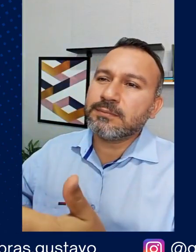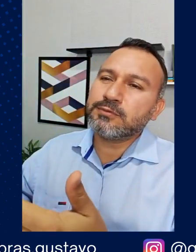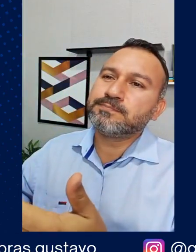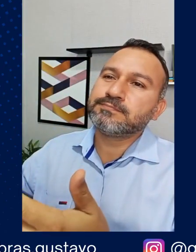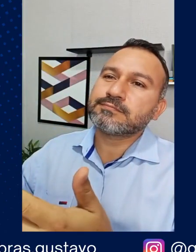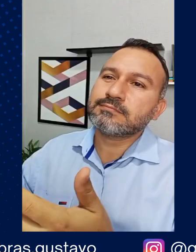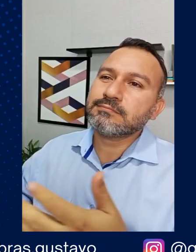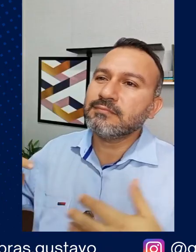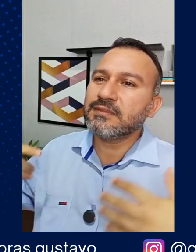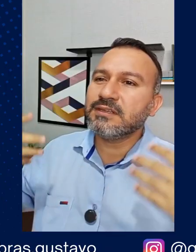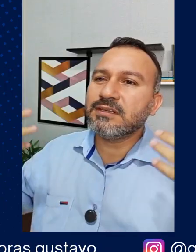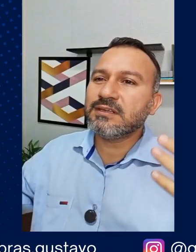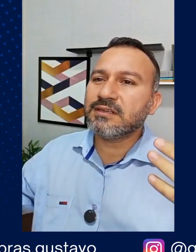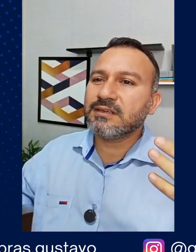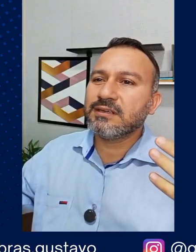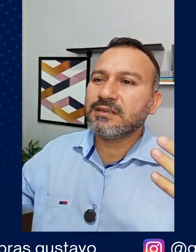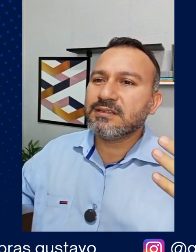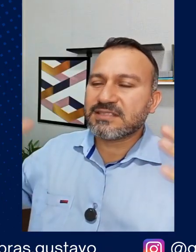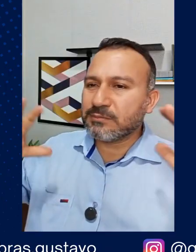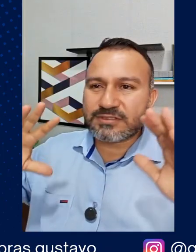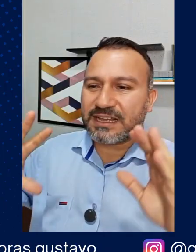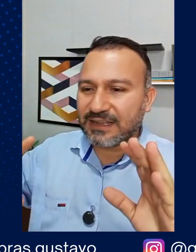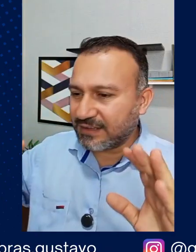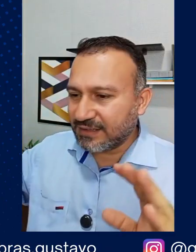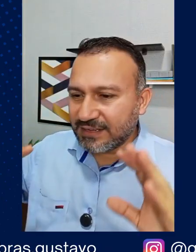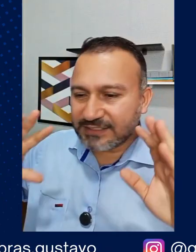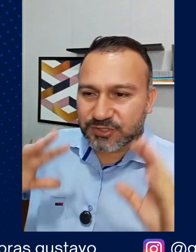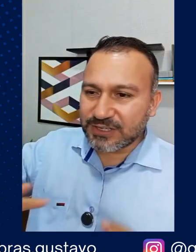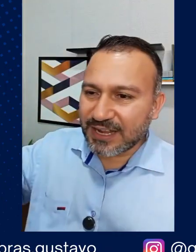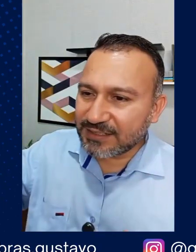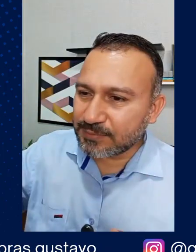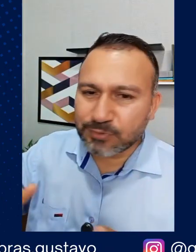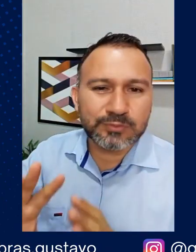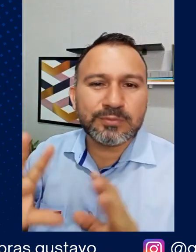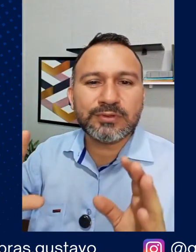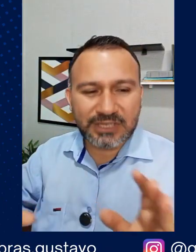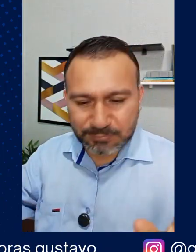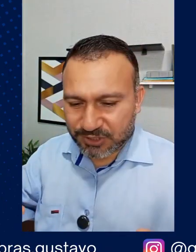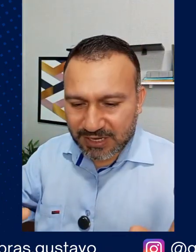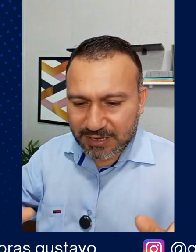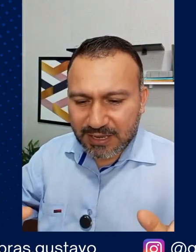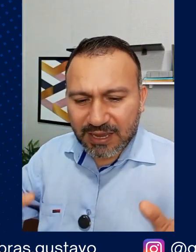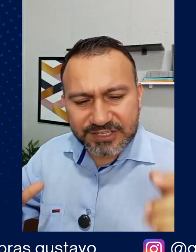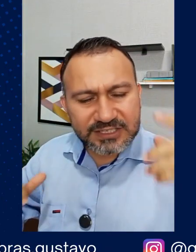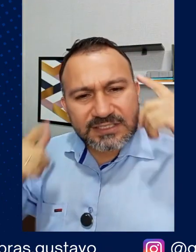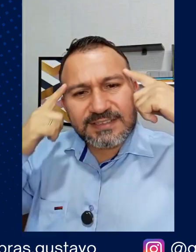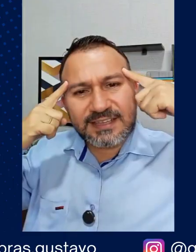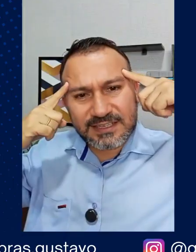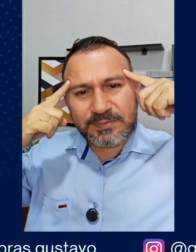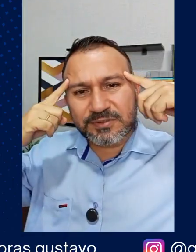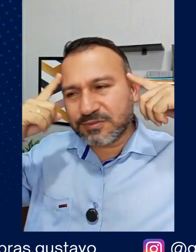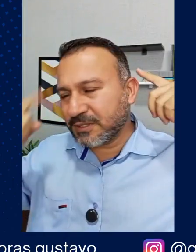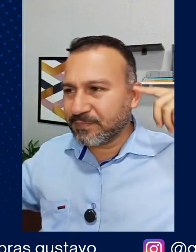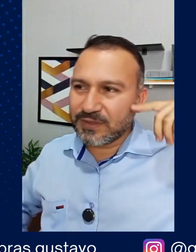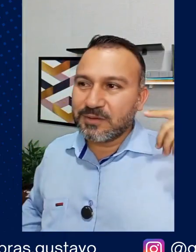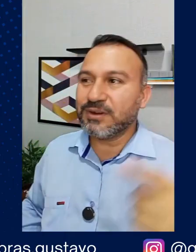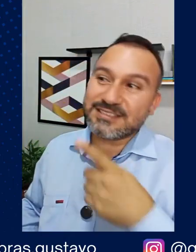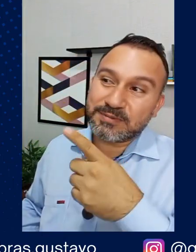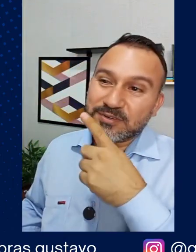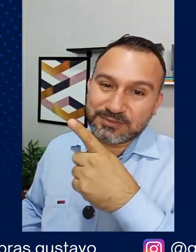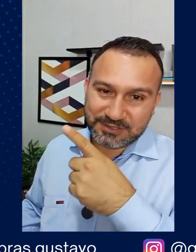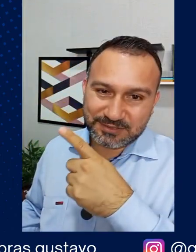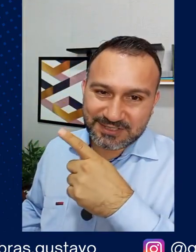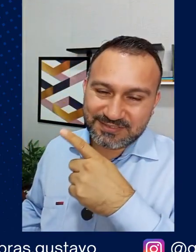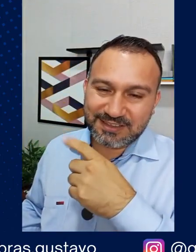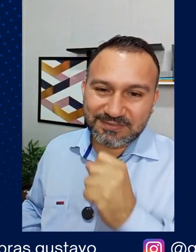por algum tempo e estamos nessa jornada por um bom tempo já, a gente às vezes tem essa pergunta. Porque